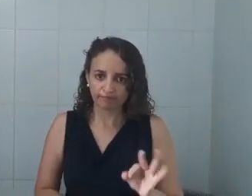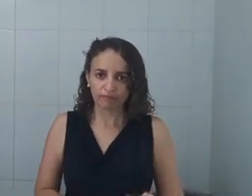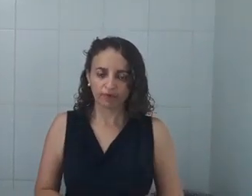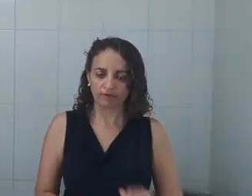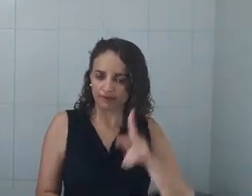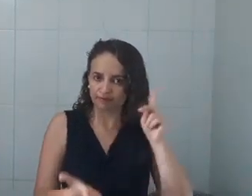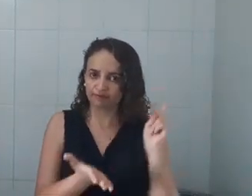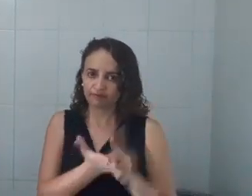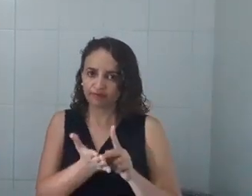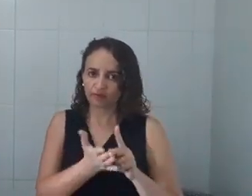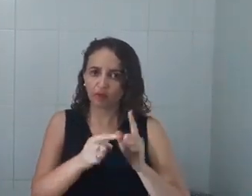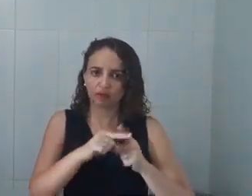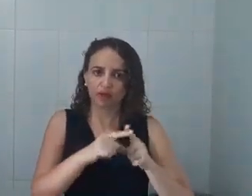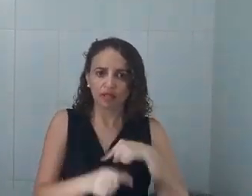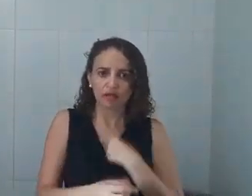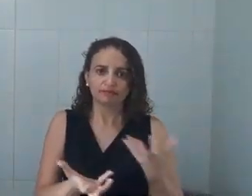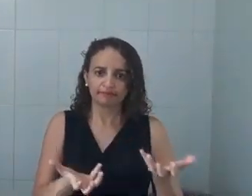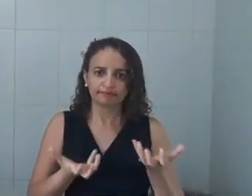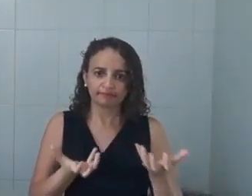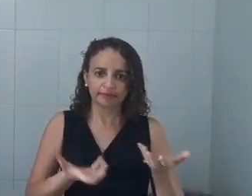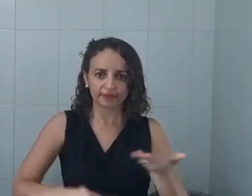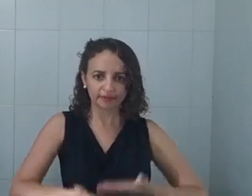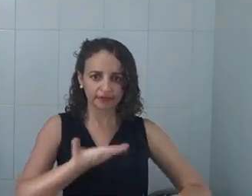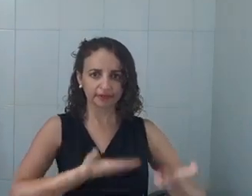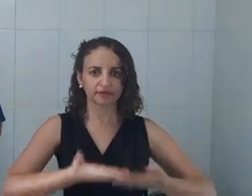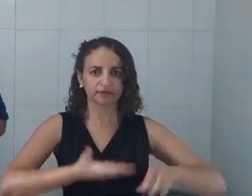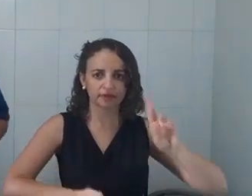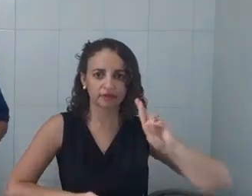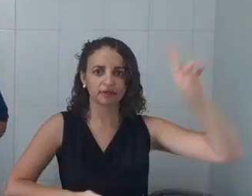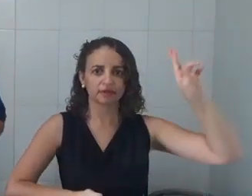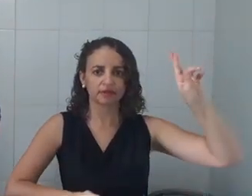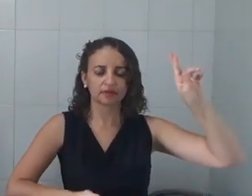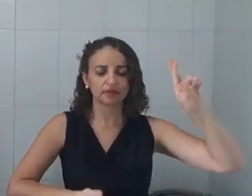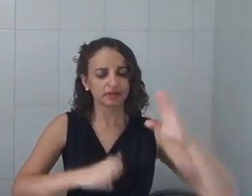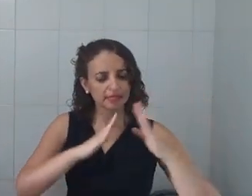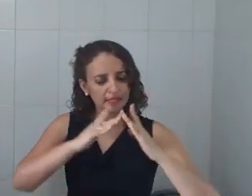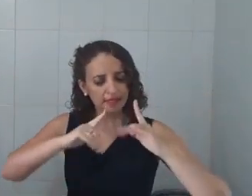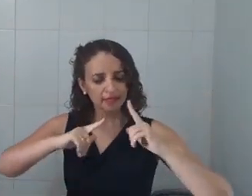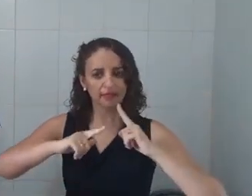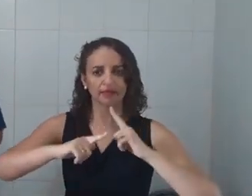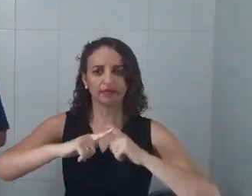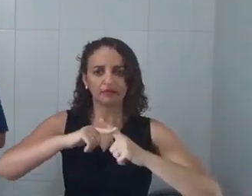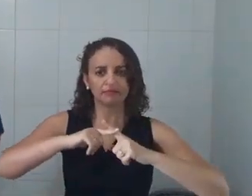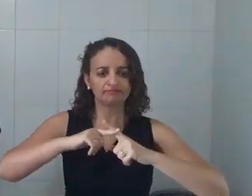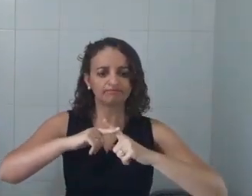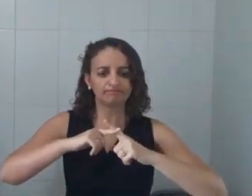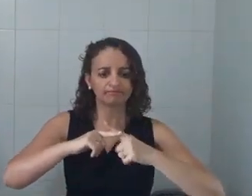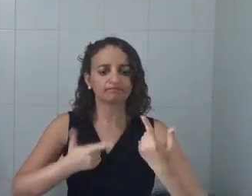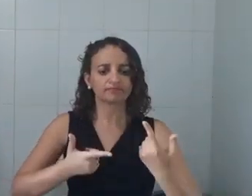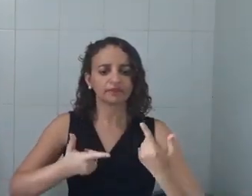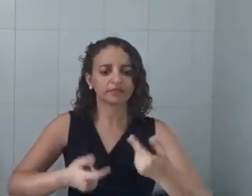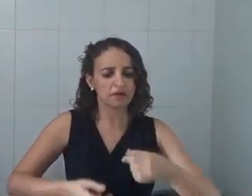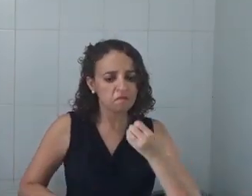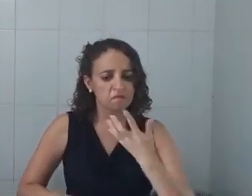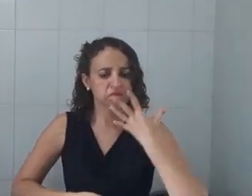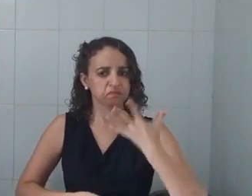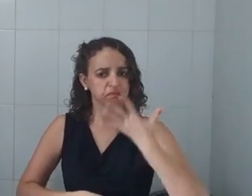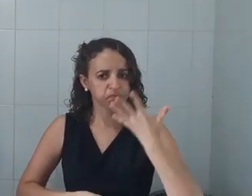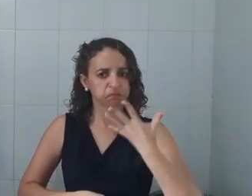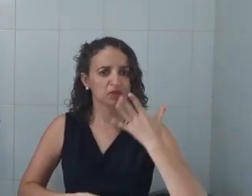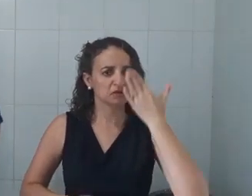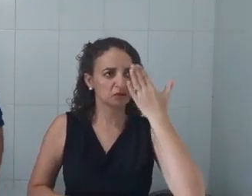estar servindo ao Senhor. Uma igreja eficaz no seu testemunho é uma igreja eficiente. E olha o